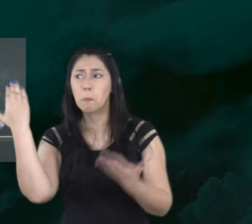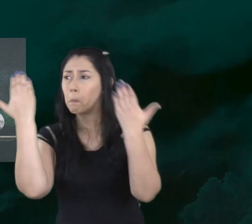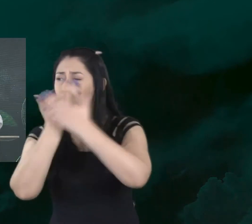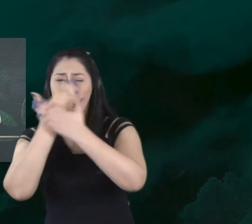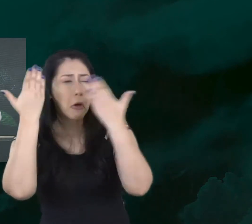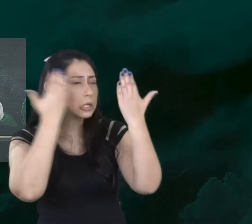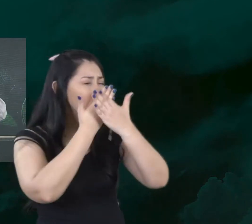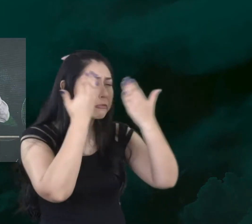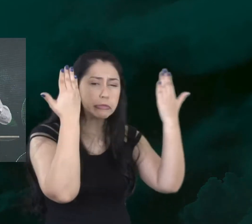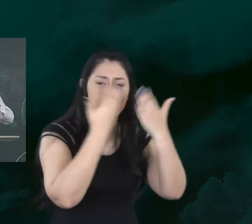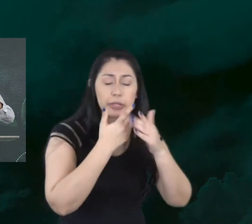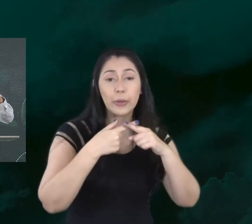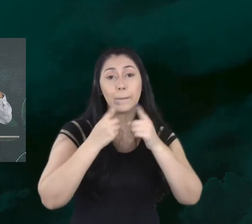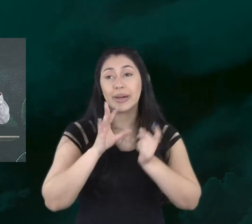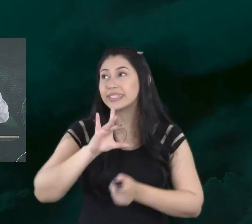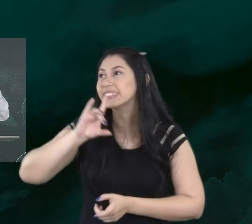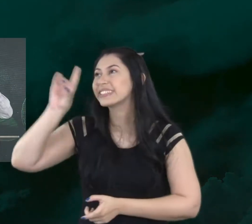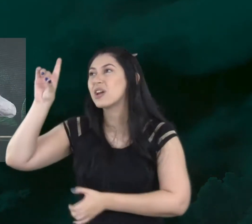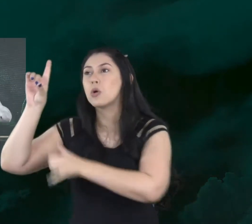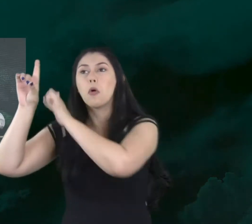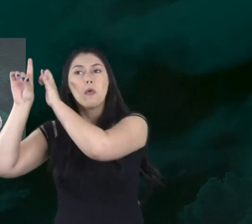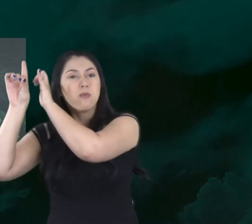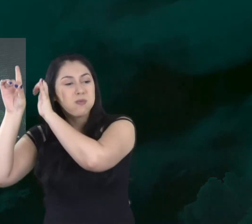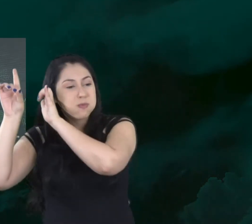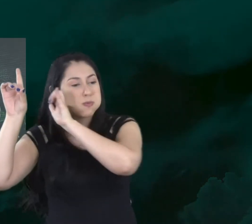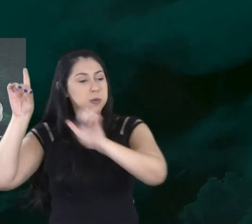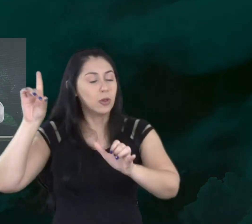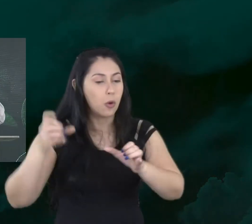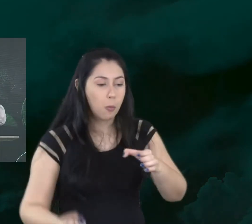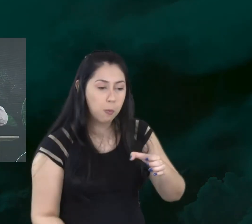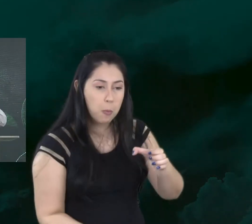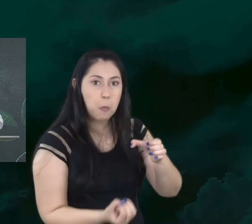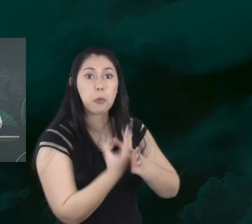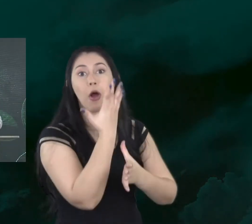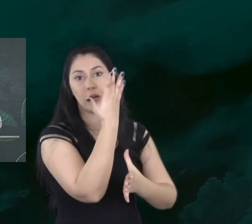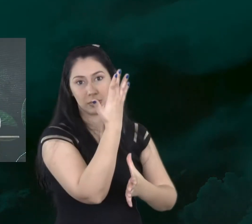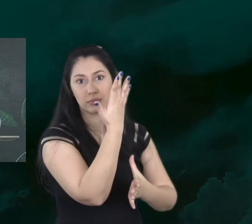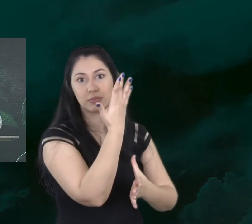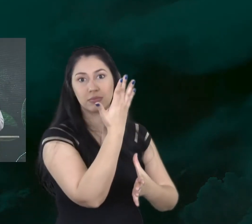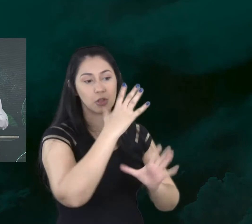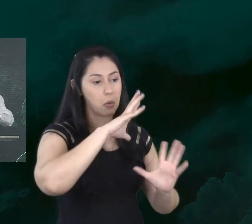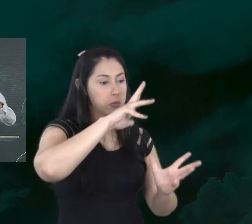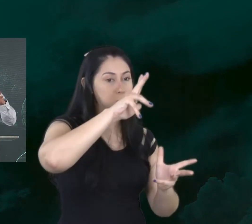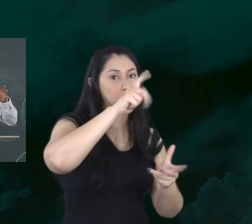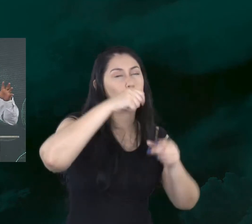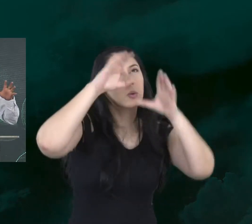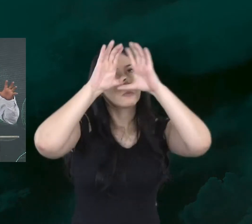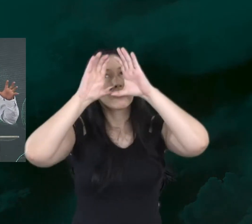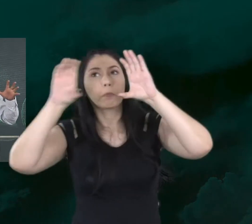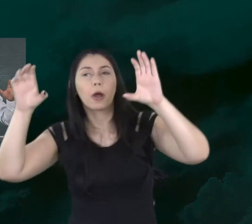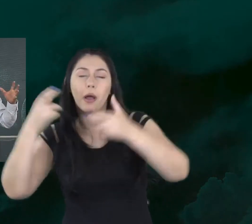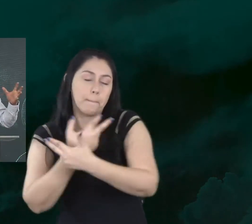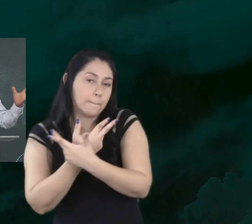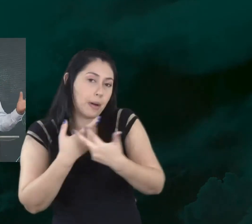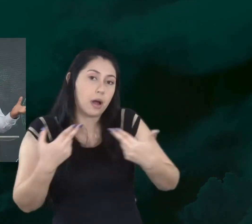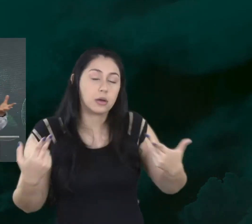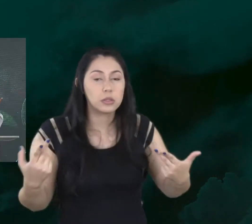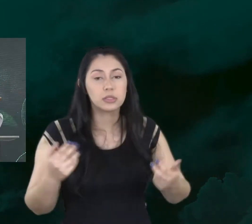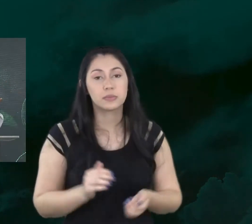visível veio a existir das coisas invisíveis, das coisas que não aparecem. Então, as